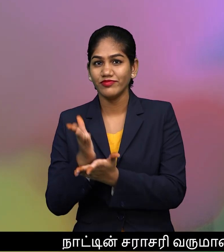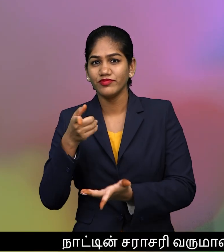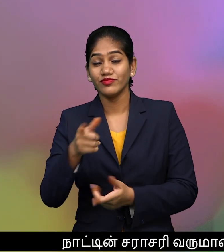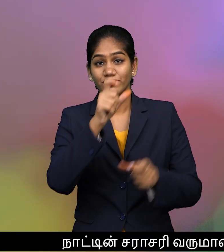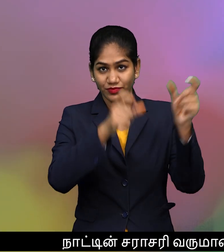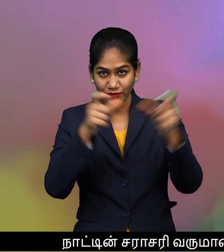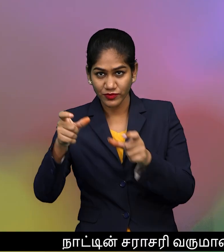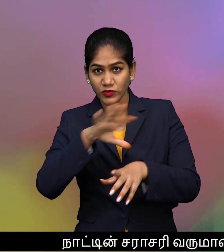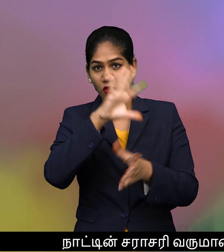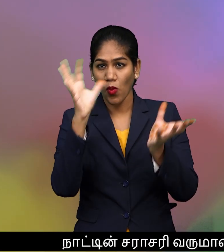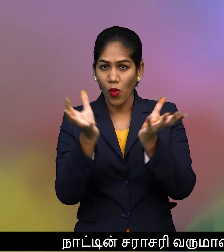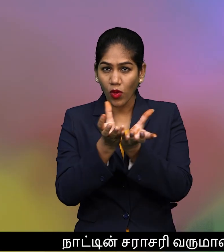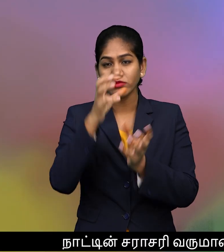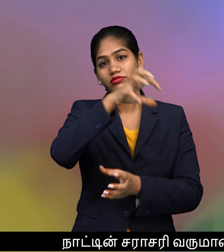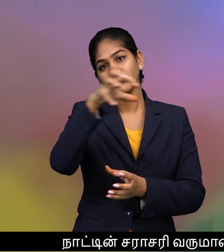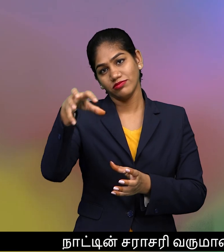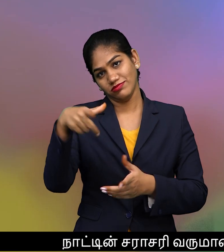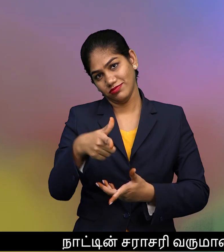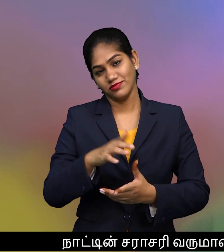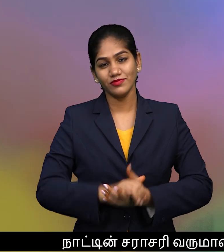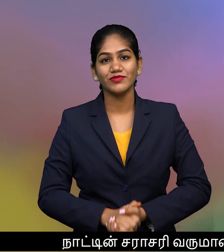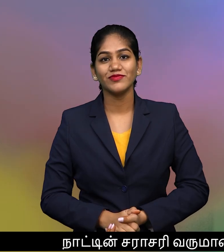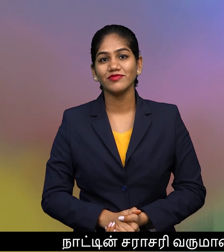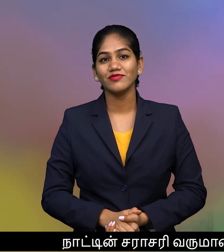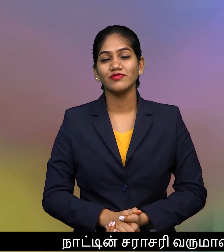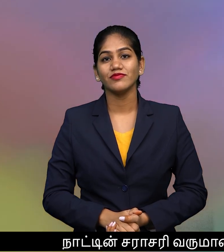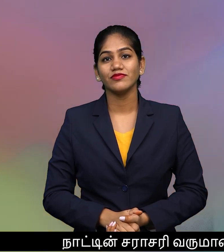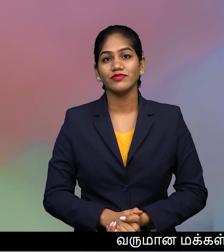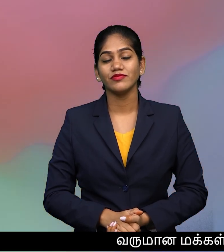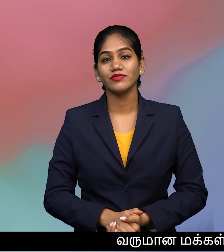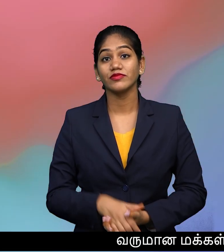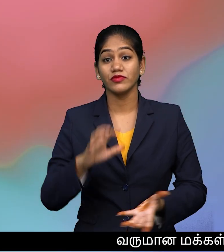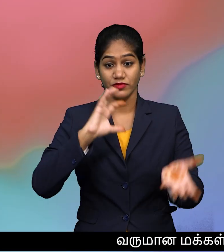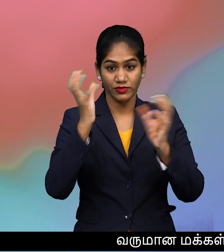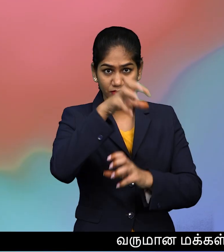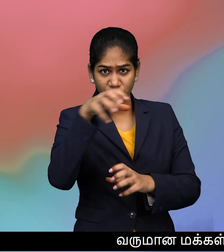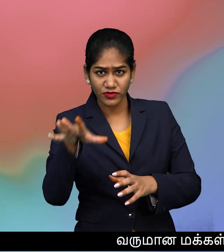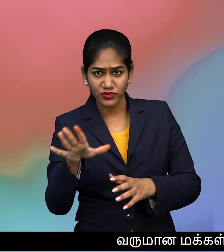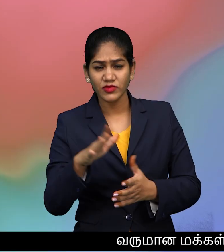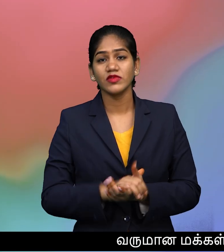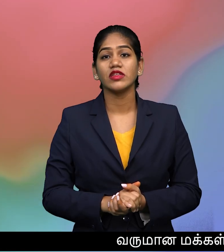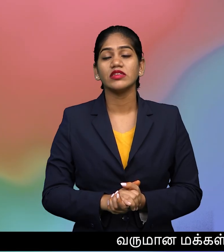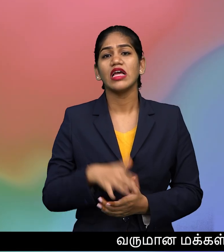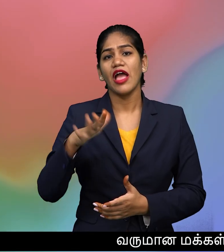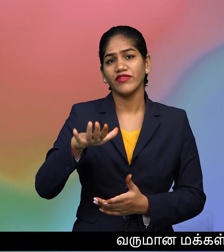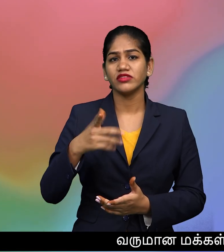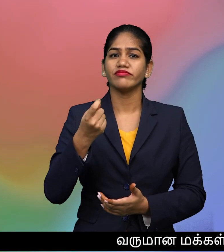நாட்டின் சராசரி வருமானம் என்பது நாட்டின் ஒட்டுமொத்த வருமான மக்கள் தொகையின் விகிதமாகும்.